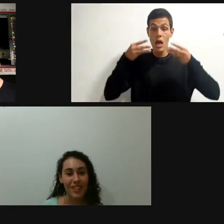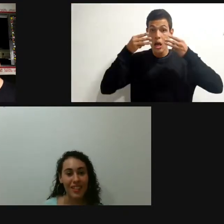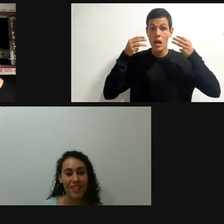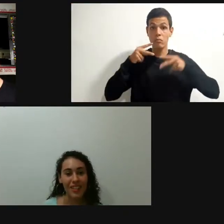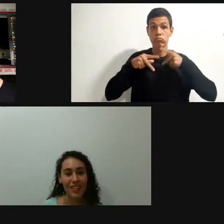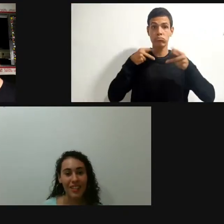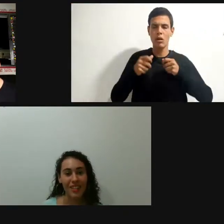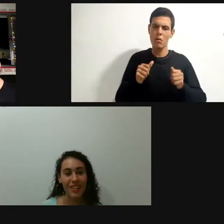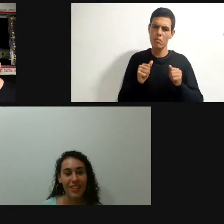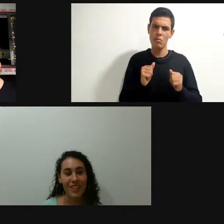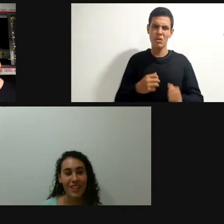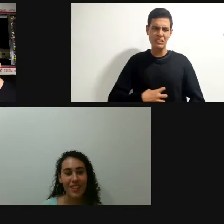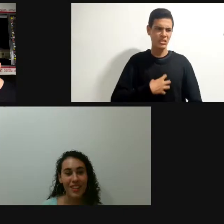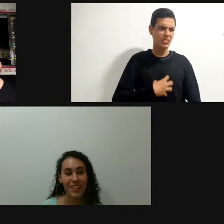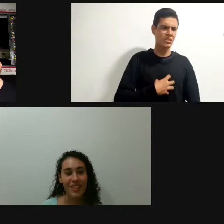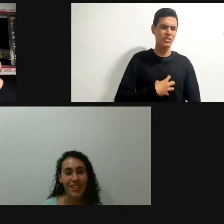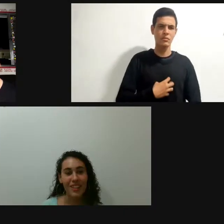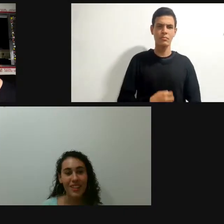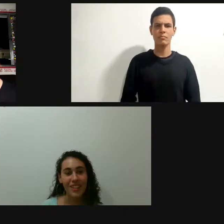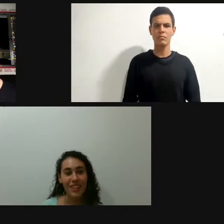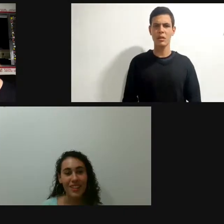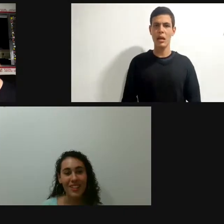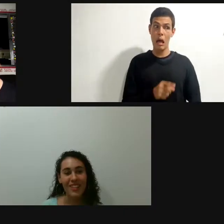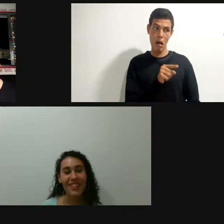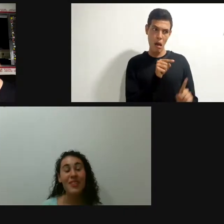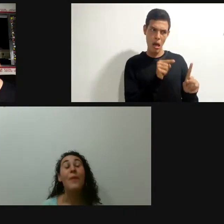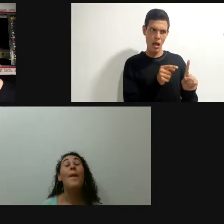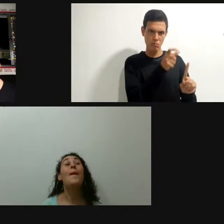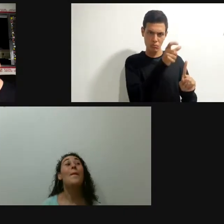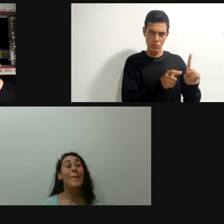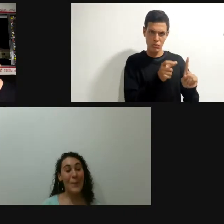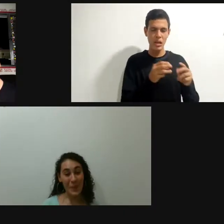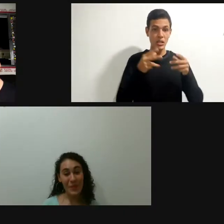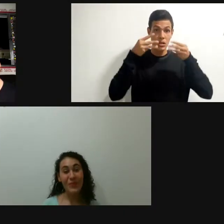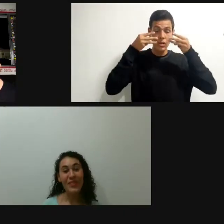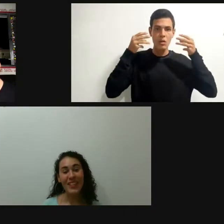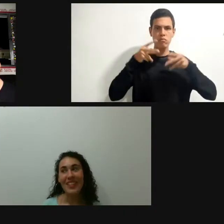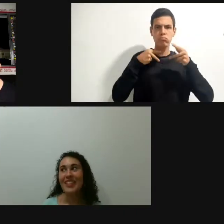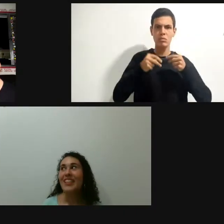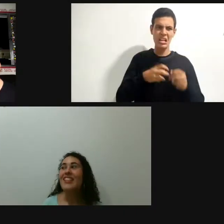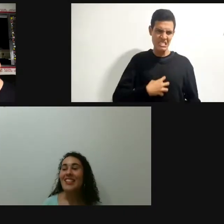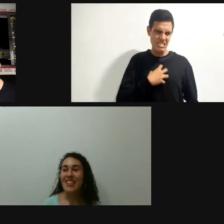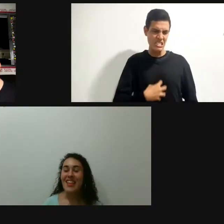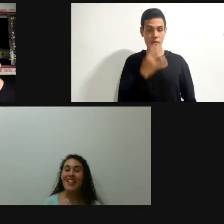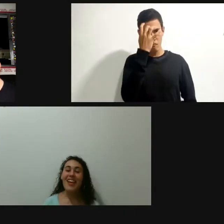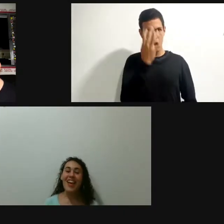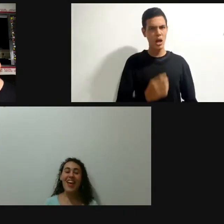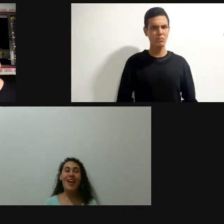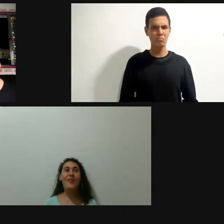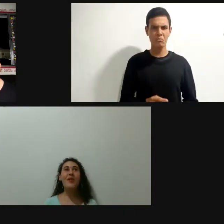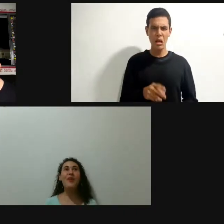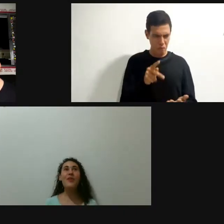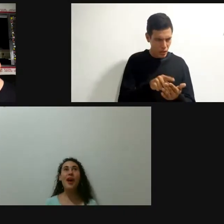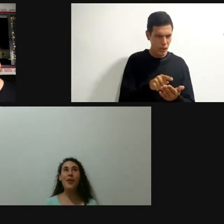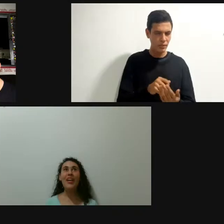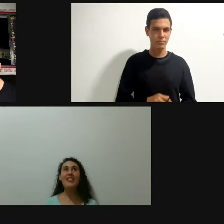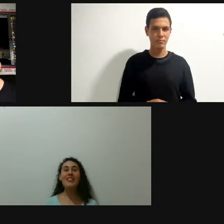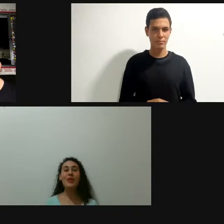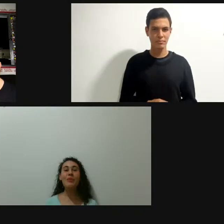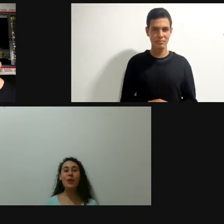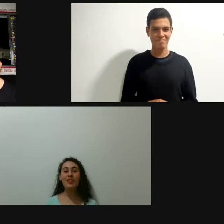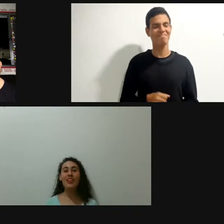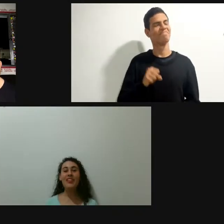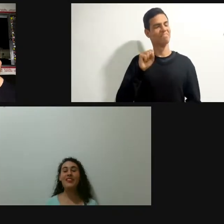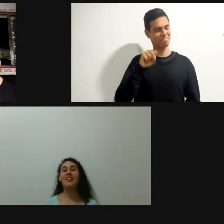eu percebi que a Agatha, ela se irrita um pouquinho fácil. É uma impressão minha ou não? Sim, é uma